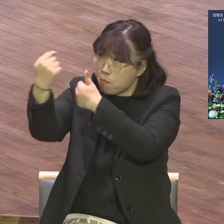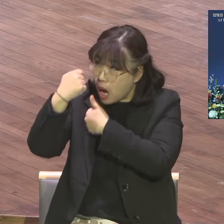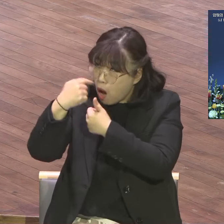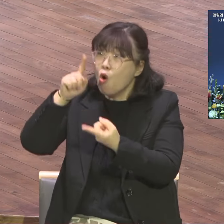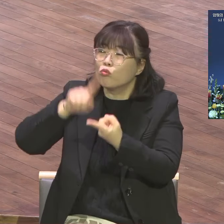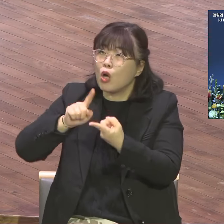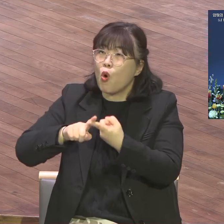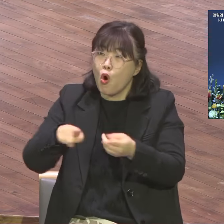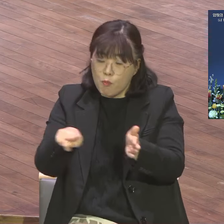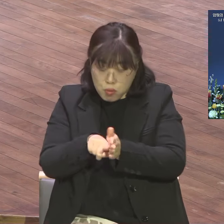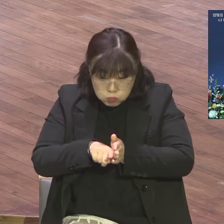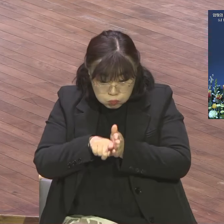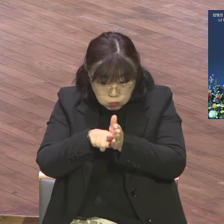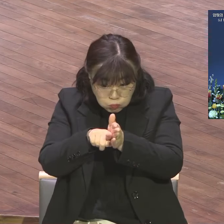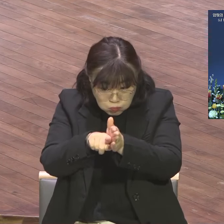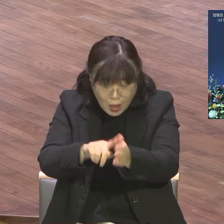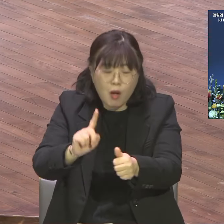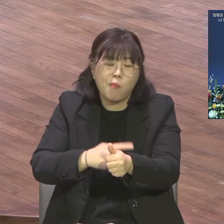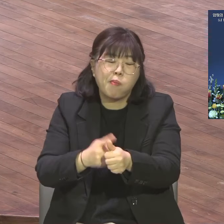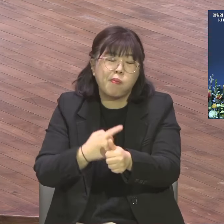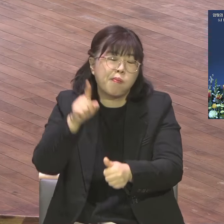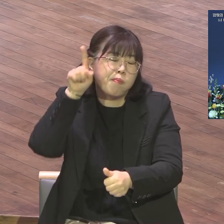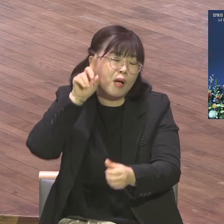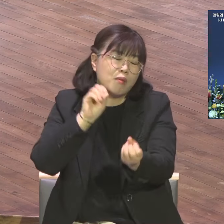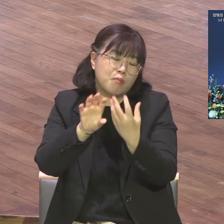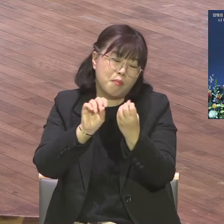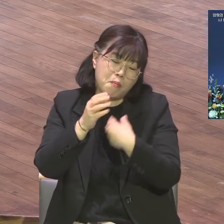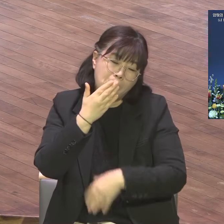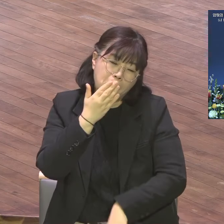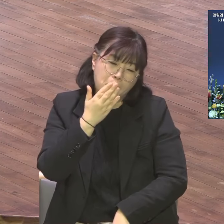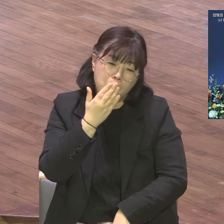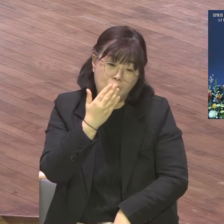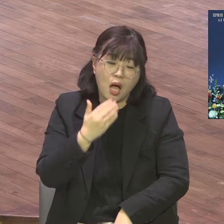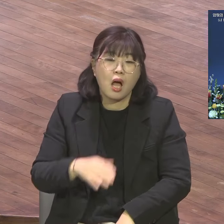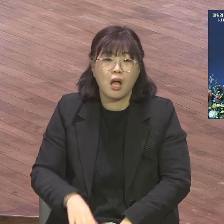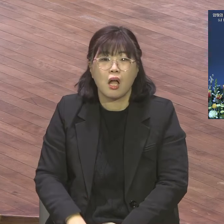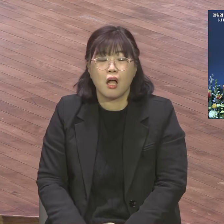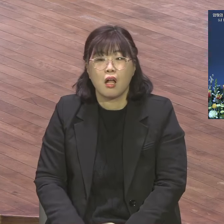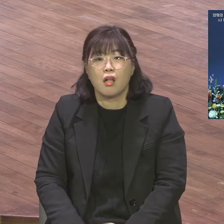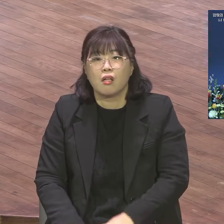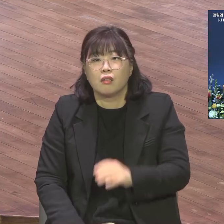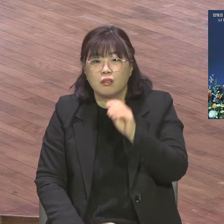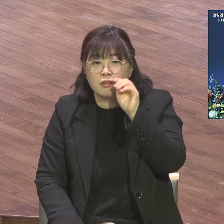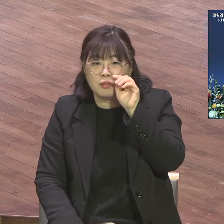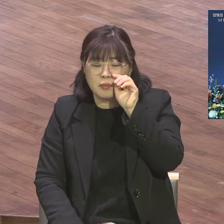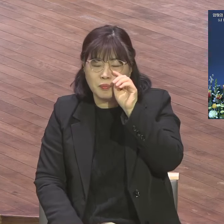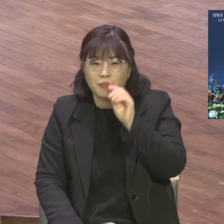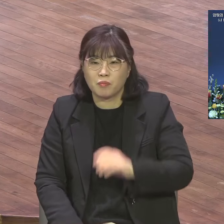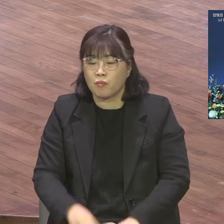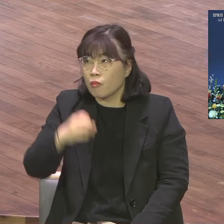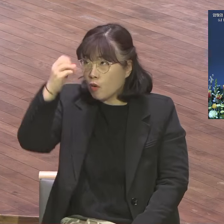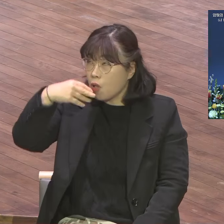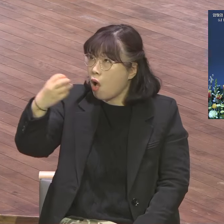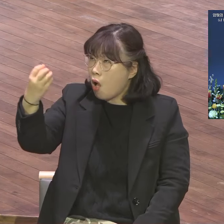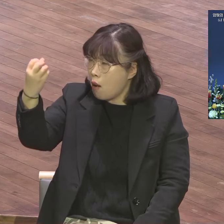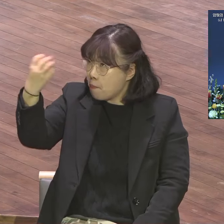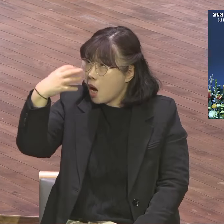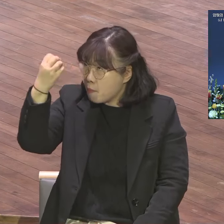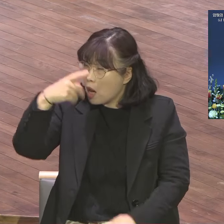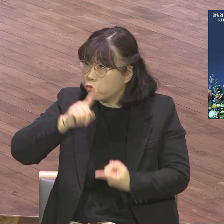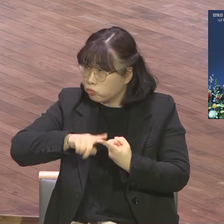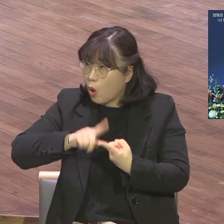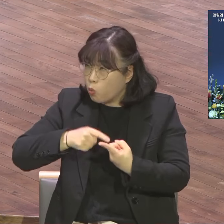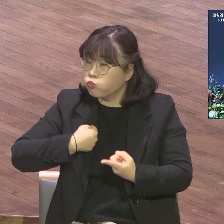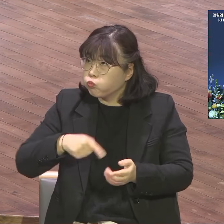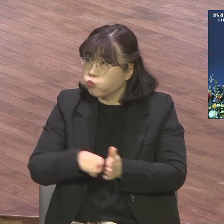넓히라 그랬으면 우리는 그대로 언약적 도전하면 돼요. 그냥 말씀대로 사는 것을